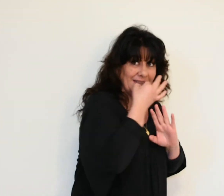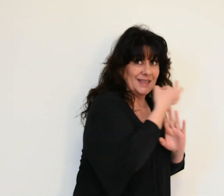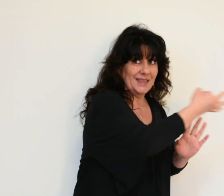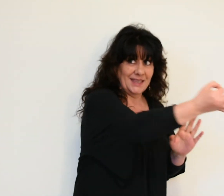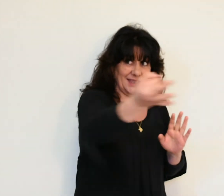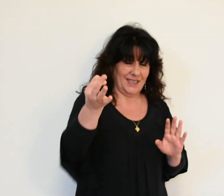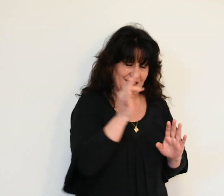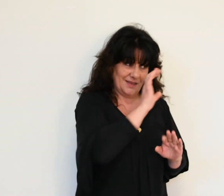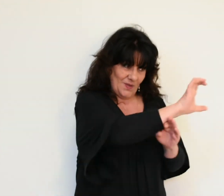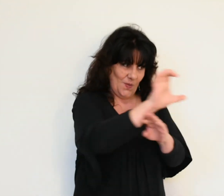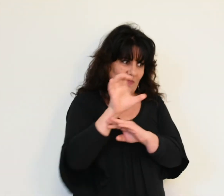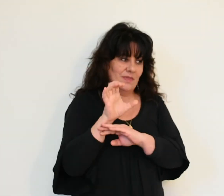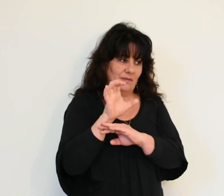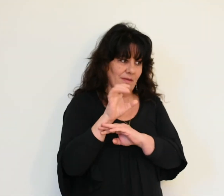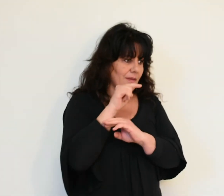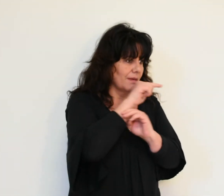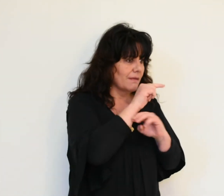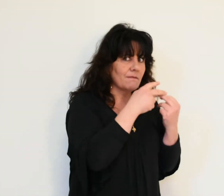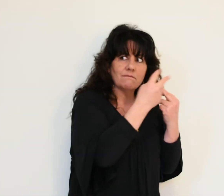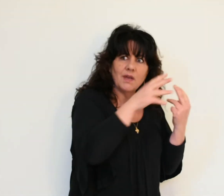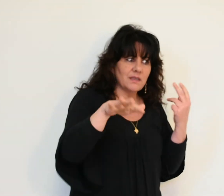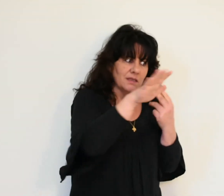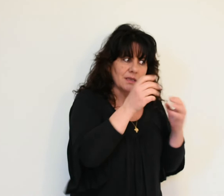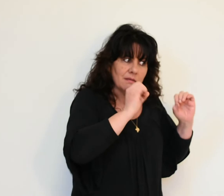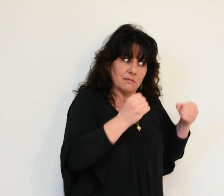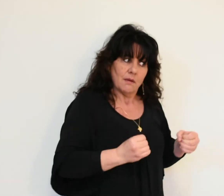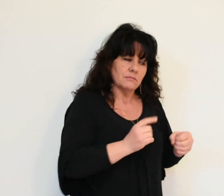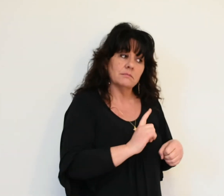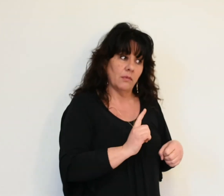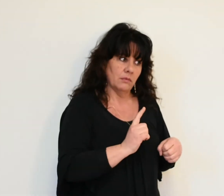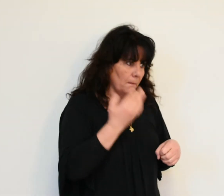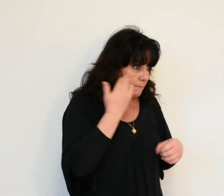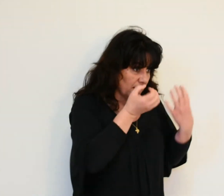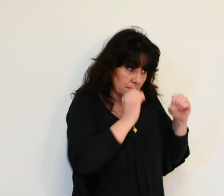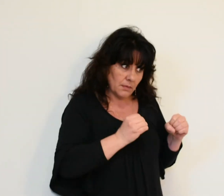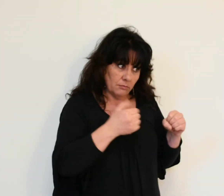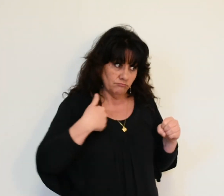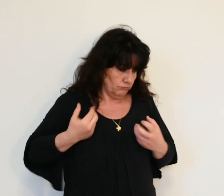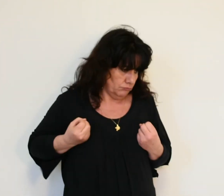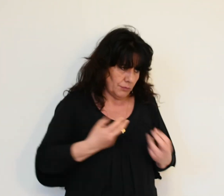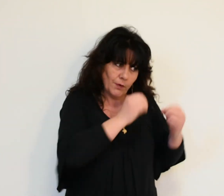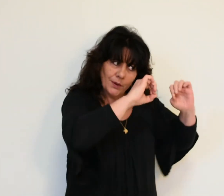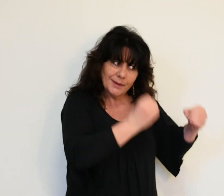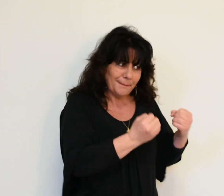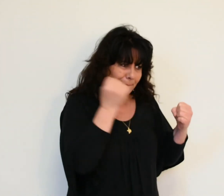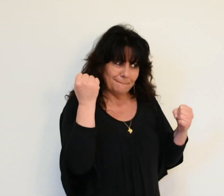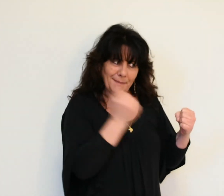Ne tremble pas devant eux, sinon c'est moi qui te ferai trembler devant eux.